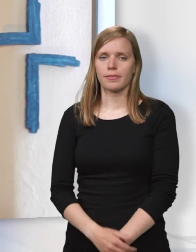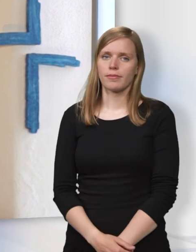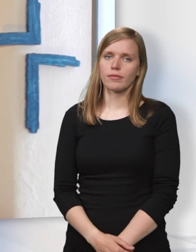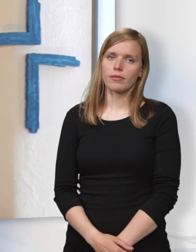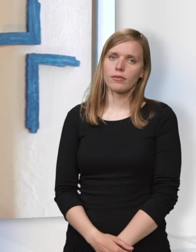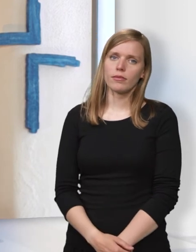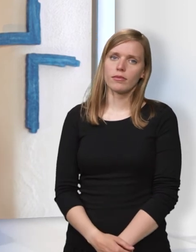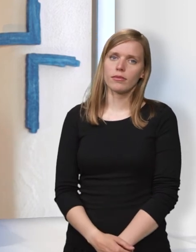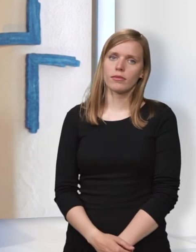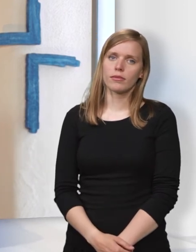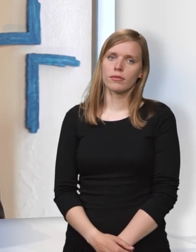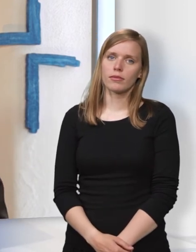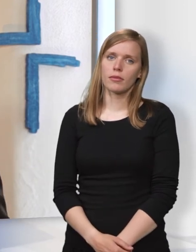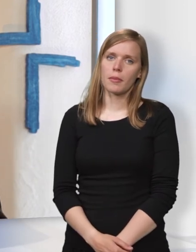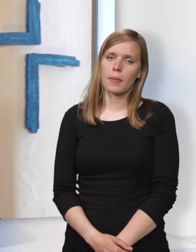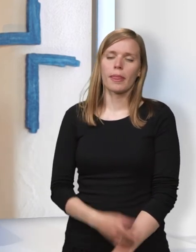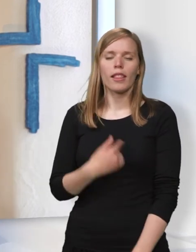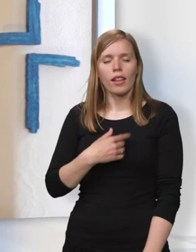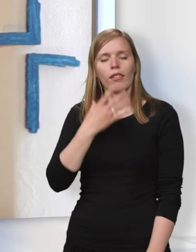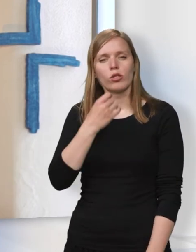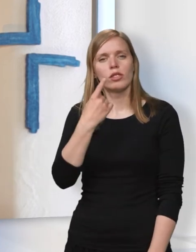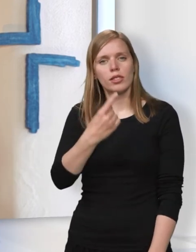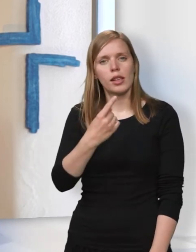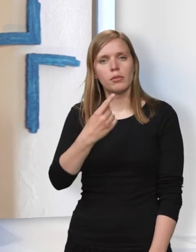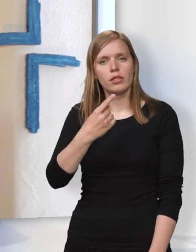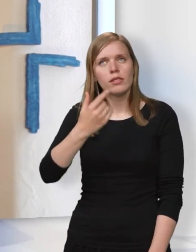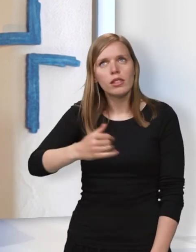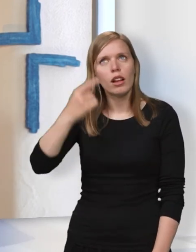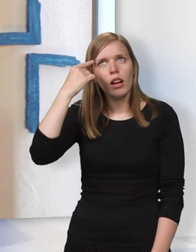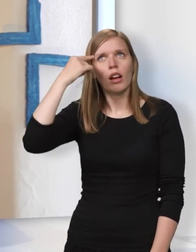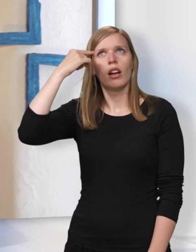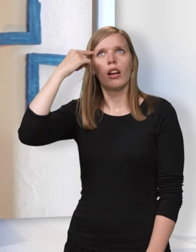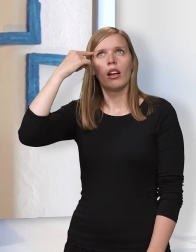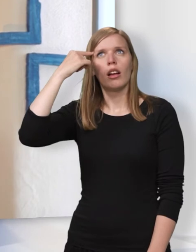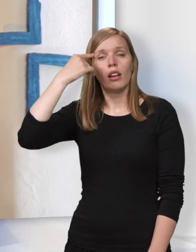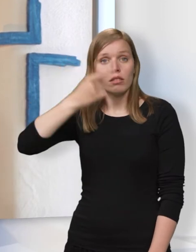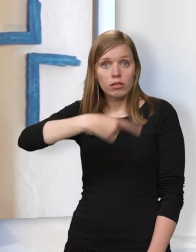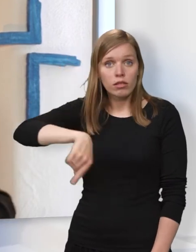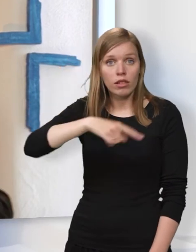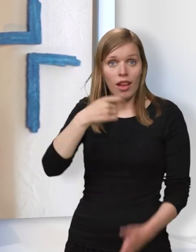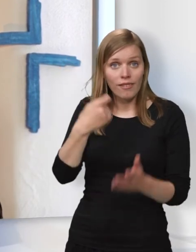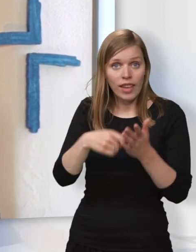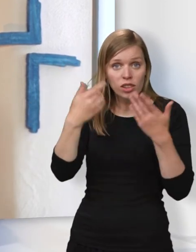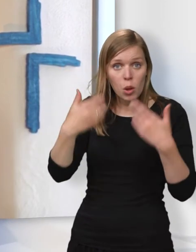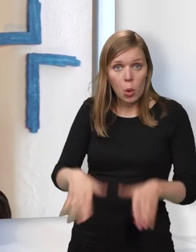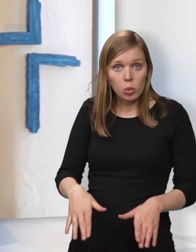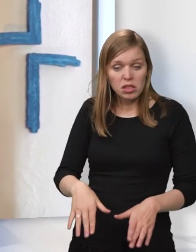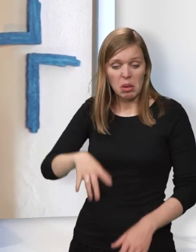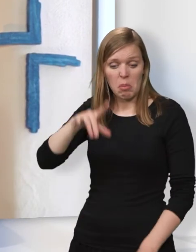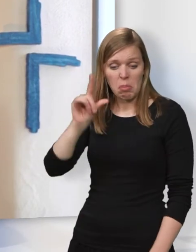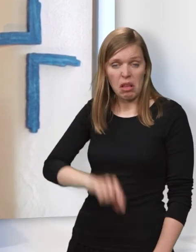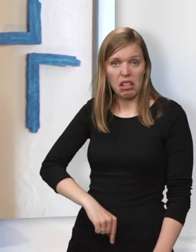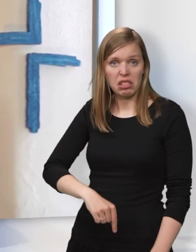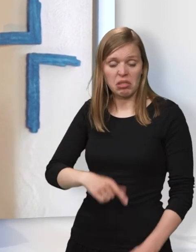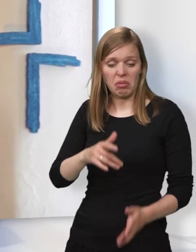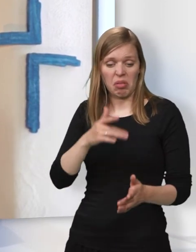Ich möchte gerne, dass Sie sich da immer wieder dran erinnern. Wir sind kein wertloses, billiges,